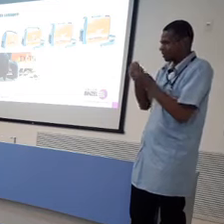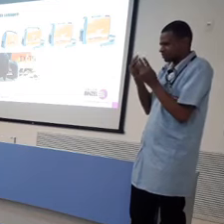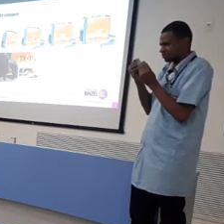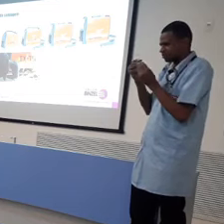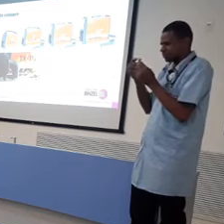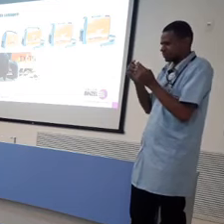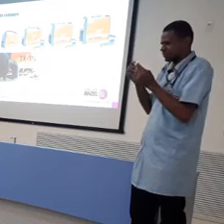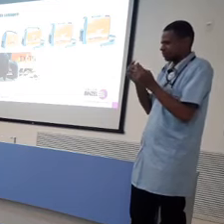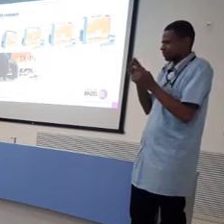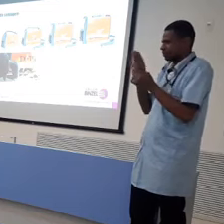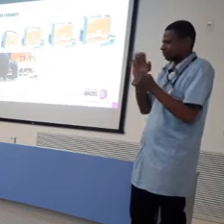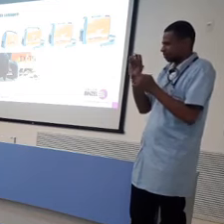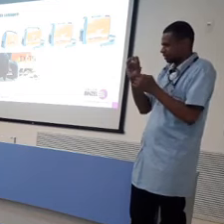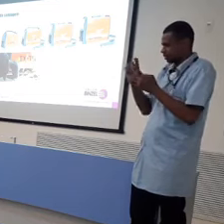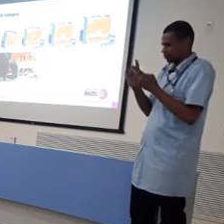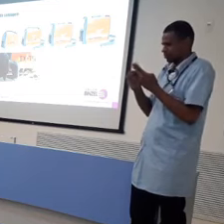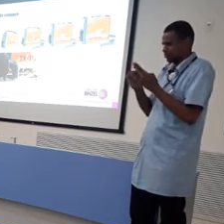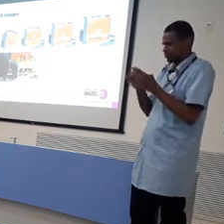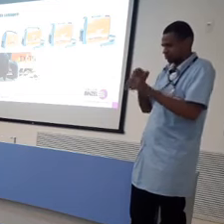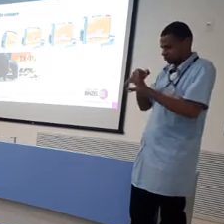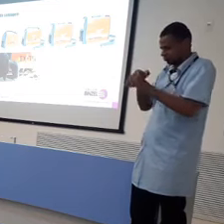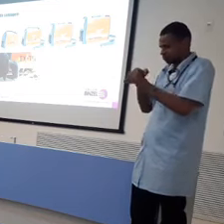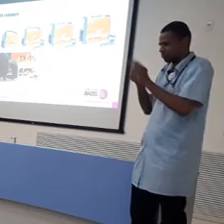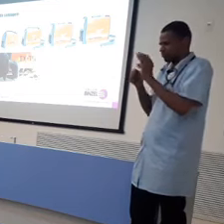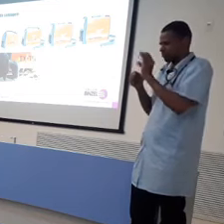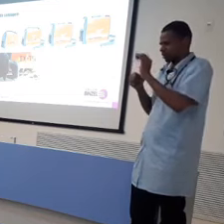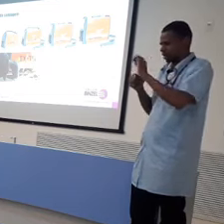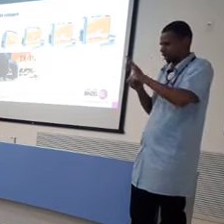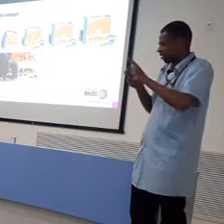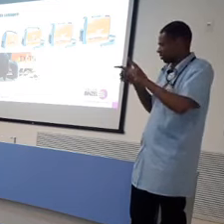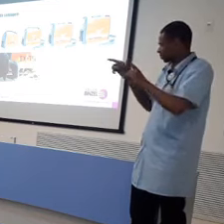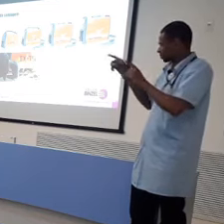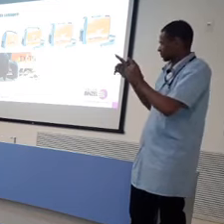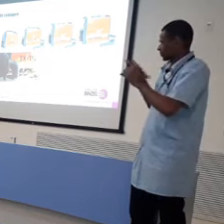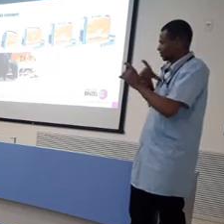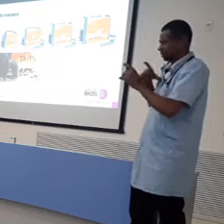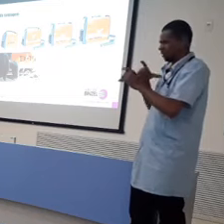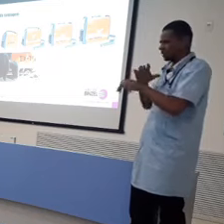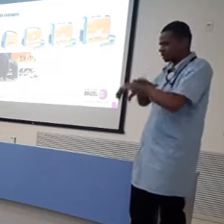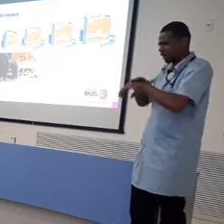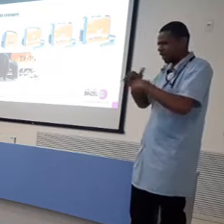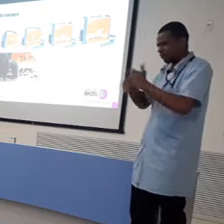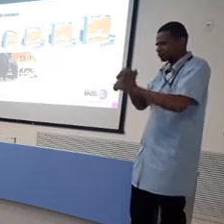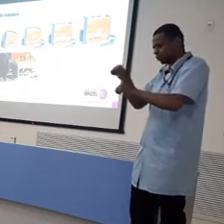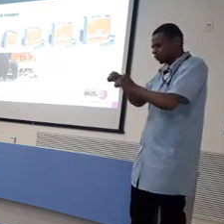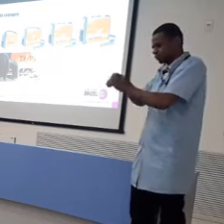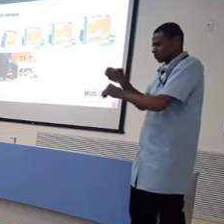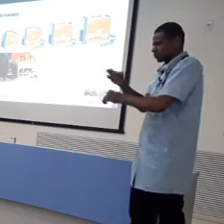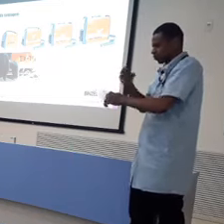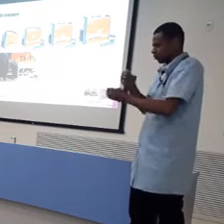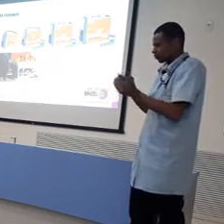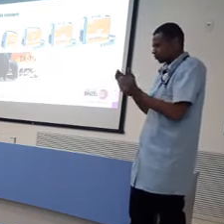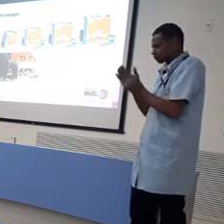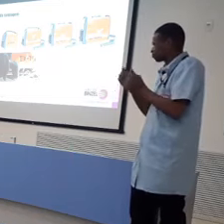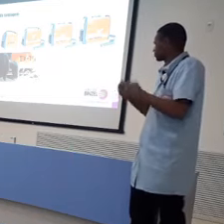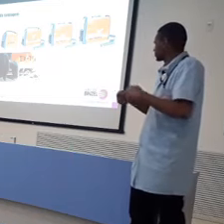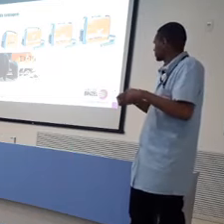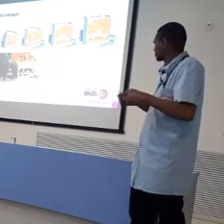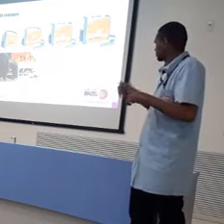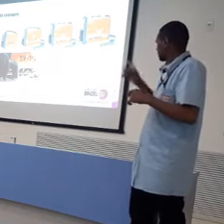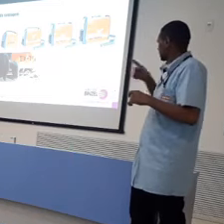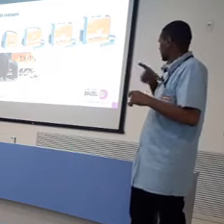né? Bico, bocal. Então, a cada tempo você tem que fazer a troca, tá? Mas também